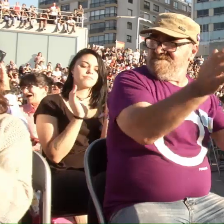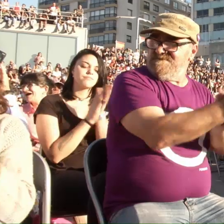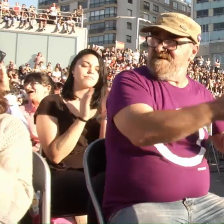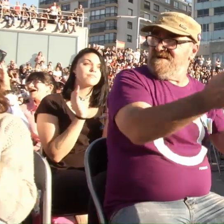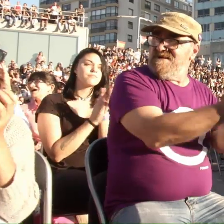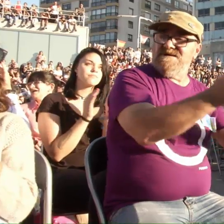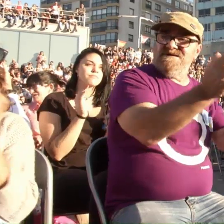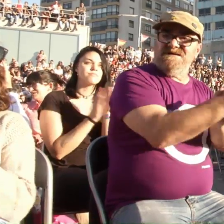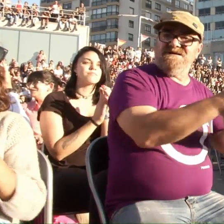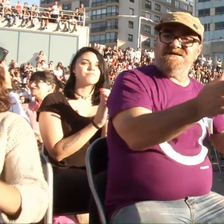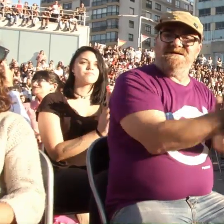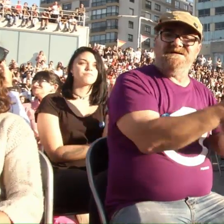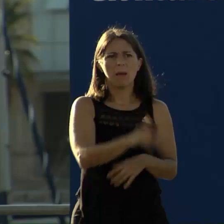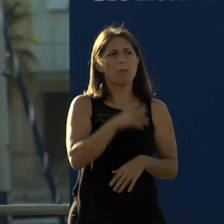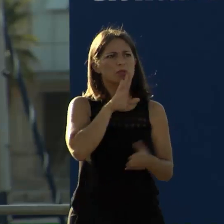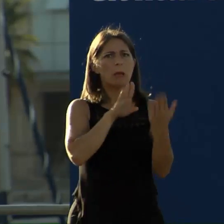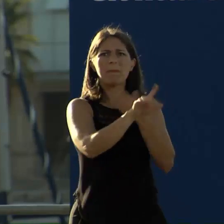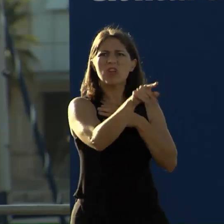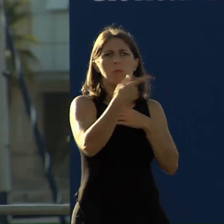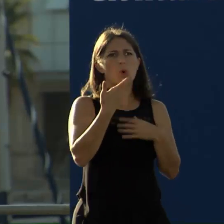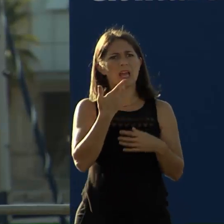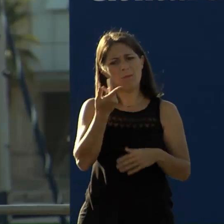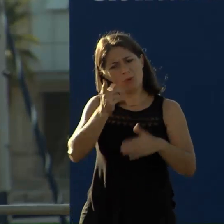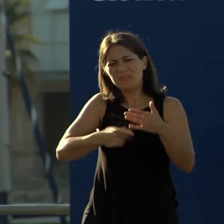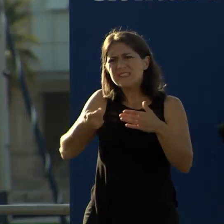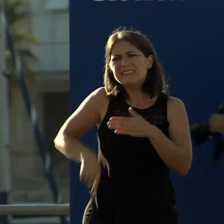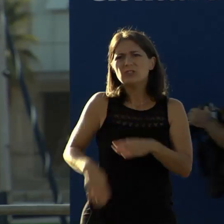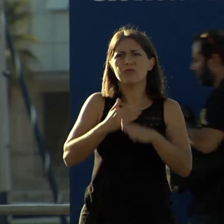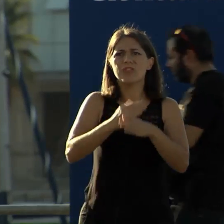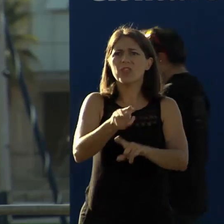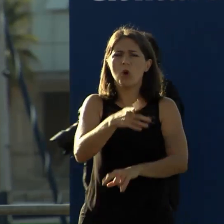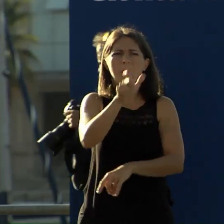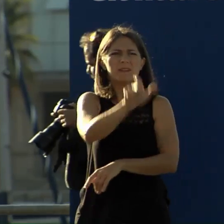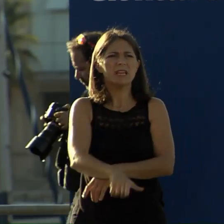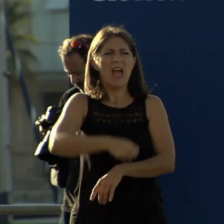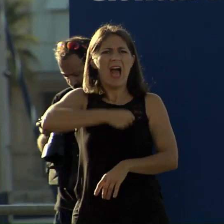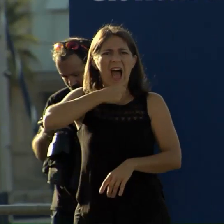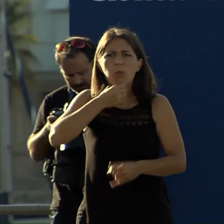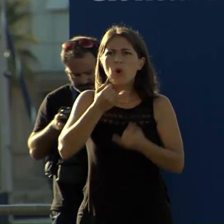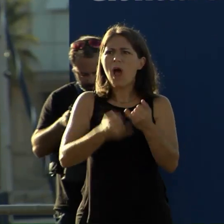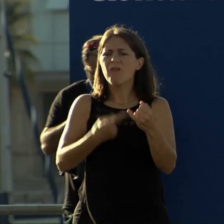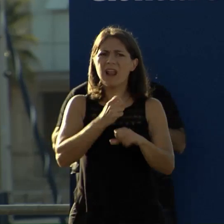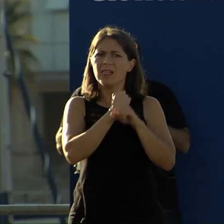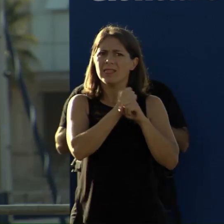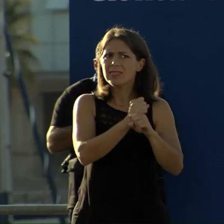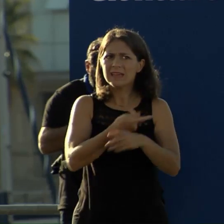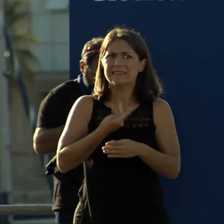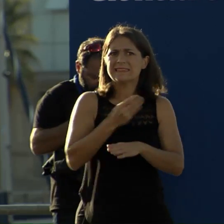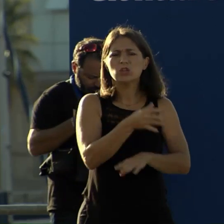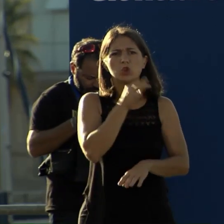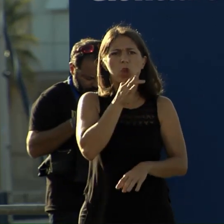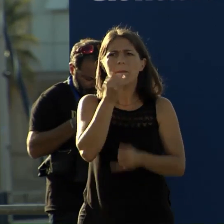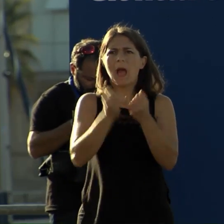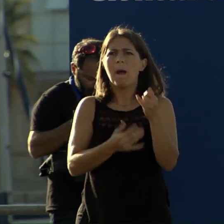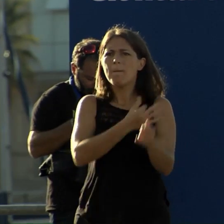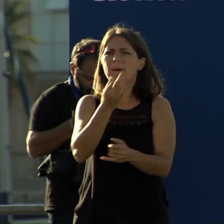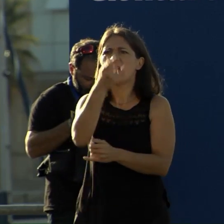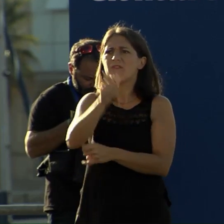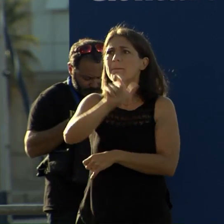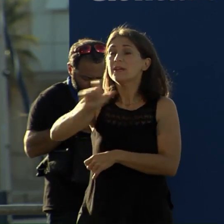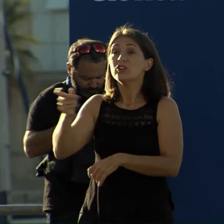es que tu vecino no llega a fin de mes. La política es que un abuelo no recibe ayuda por la dependencia. La política es que hay gente que se